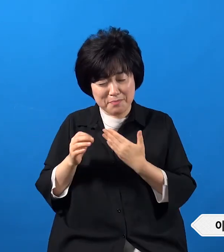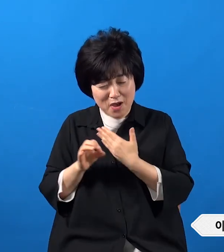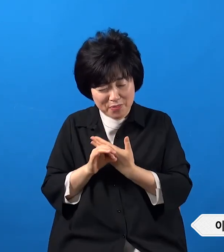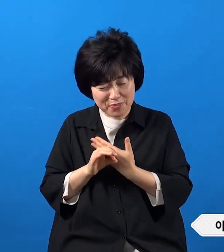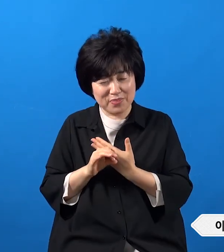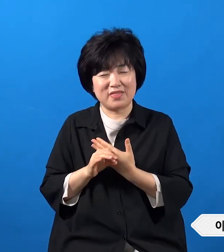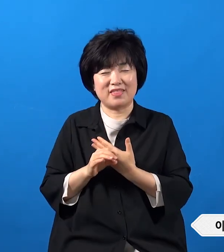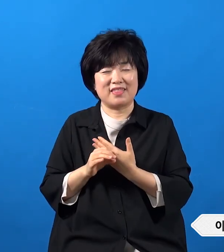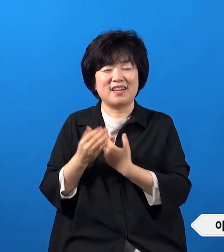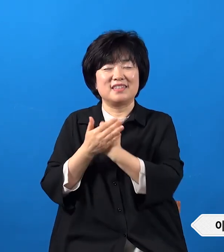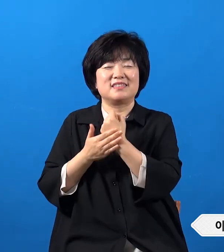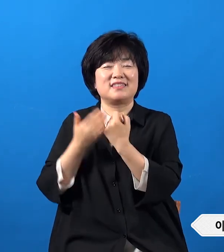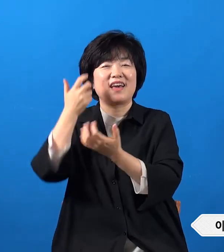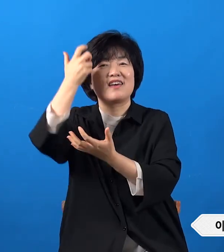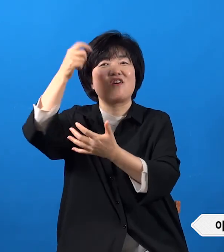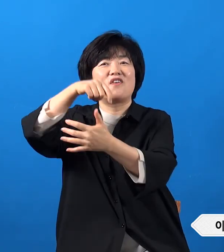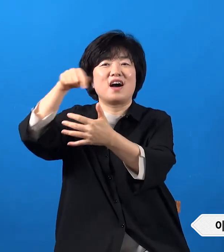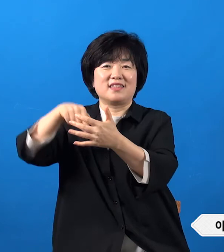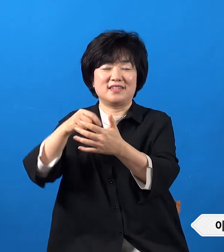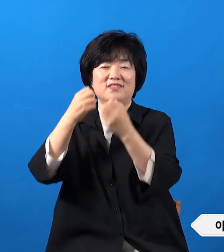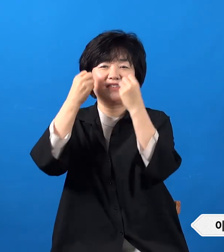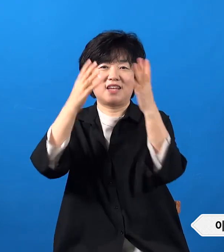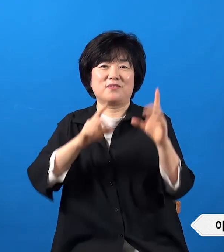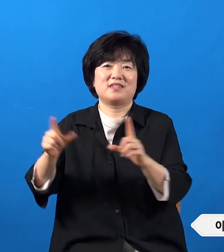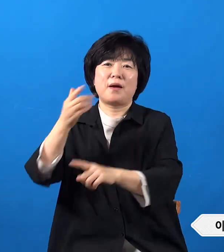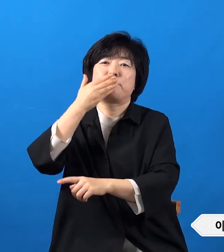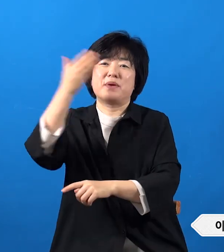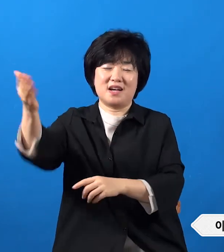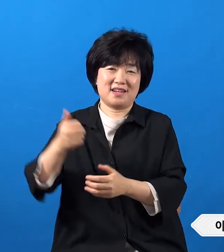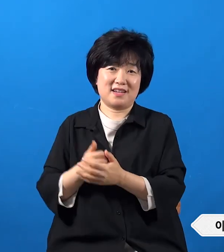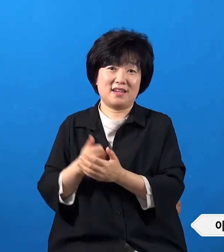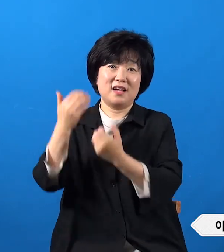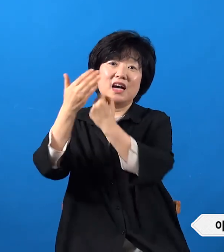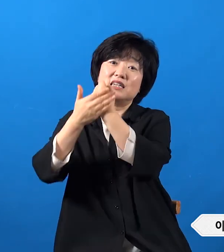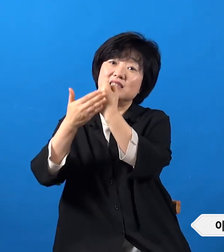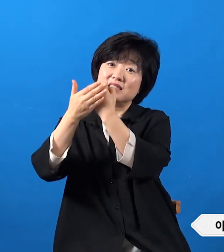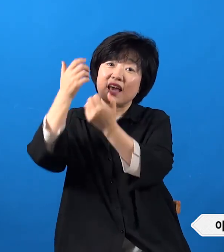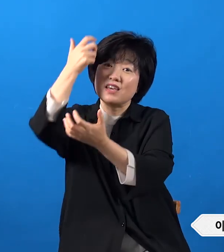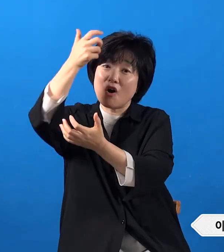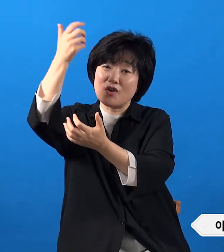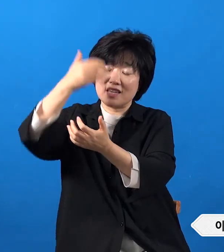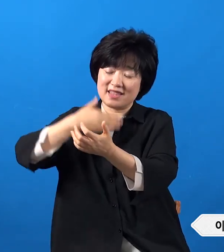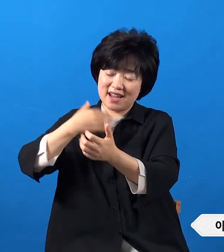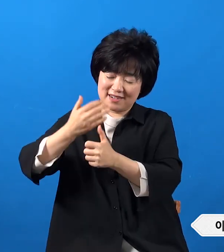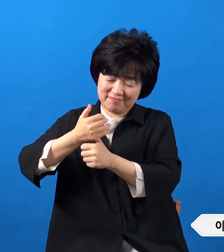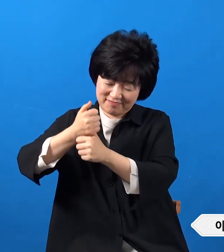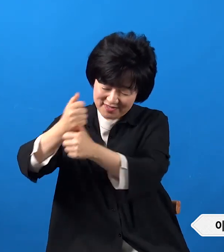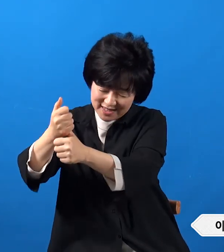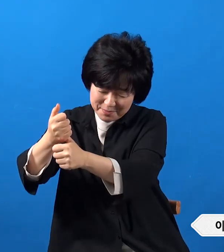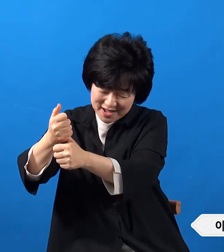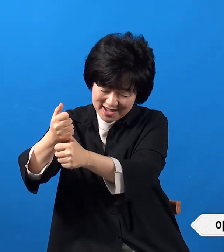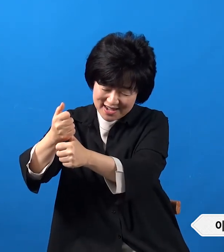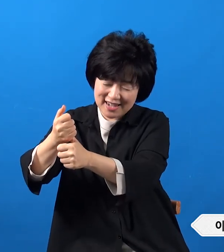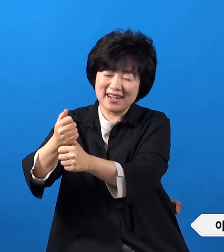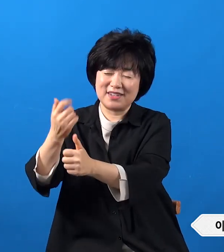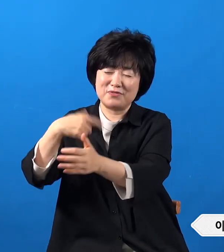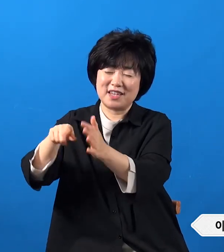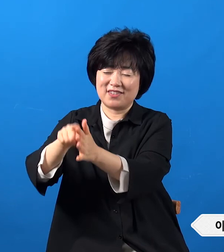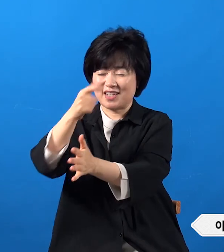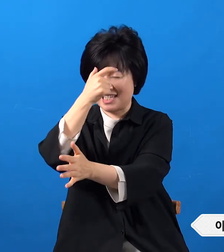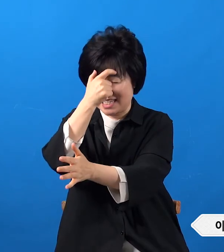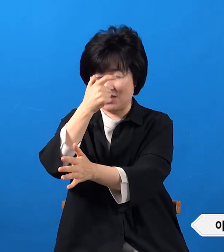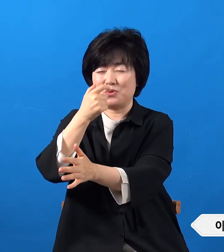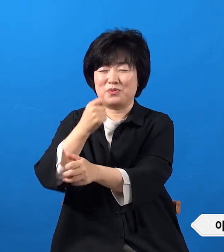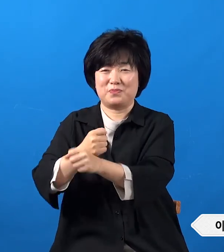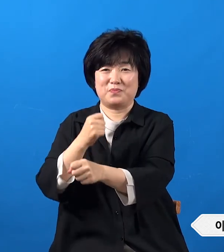새로운 인생을 살아갈 수 있을 줄 믿습니다. 그 은혜의 영이 여러분과 저를 사로잡도록 기도하십시오. 그 은혜의